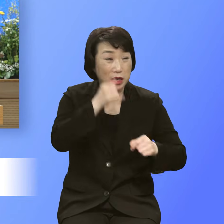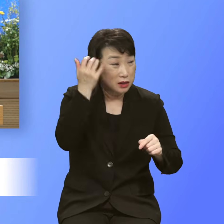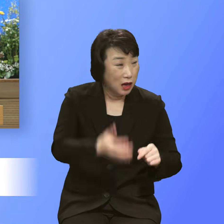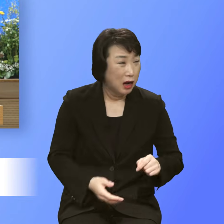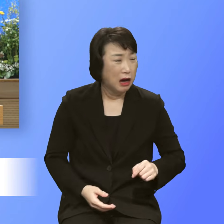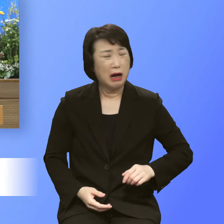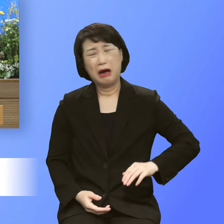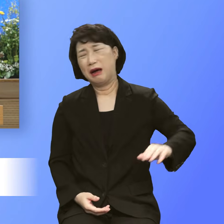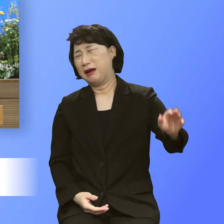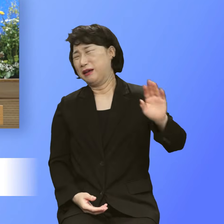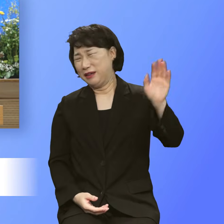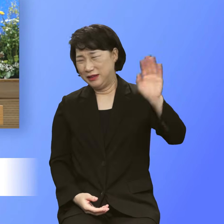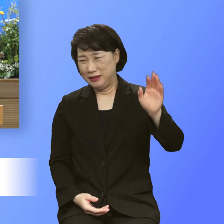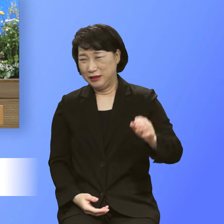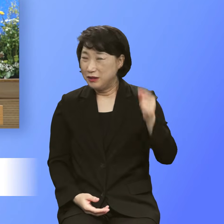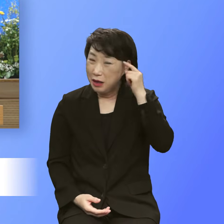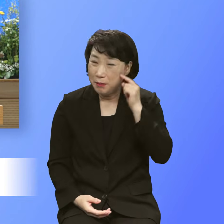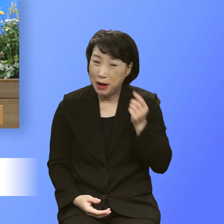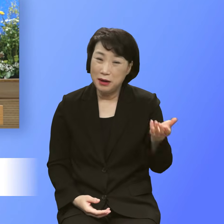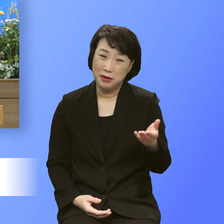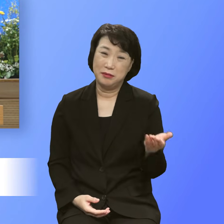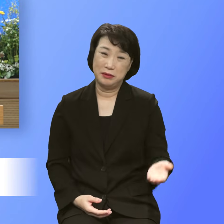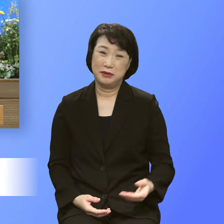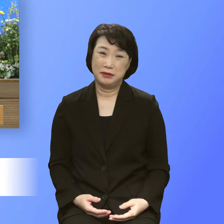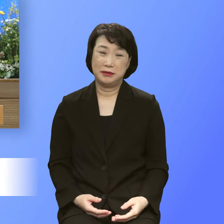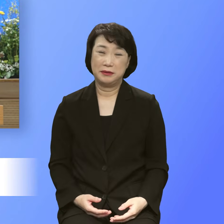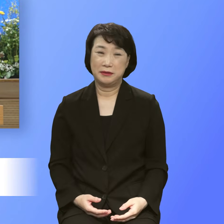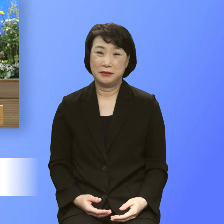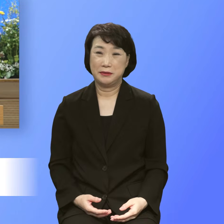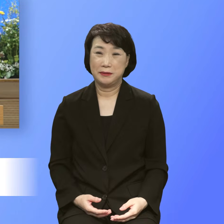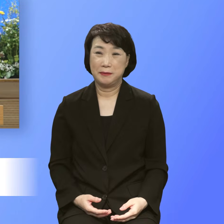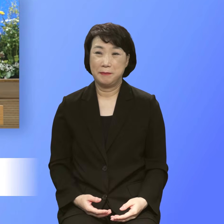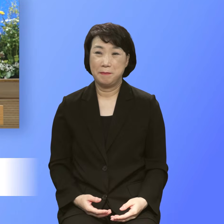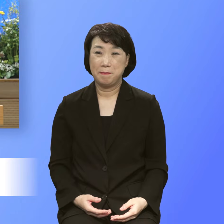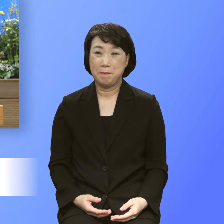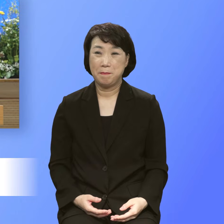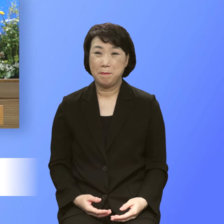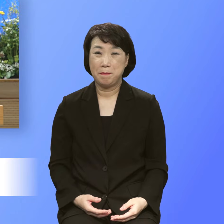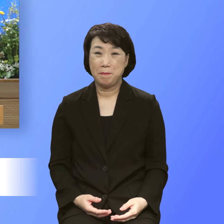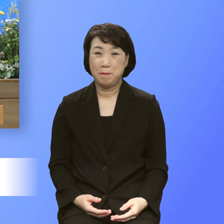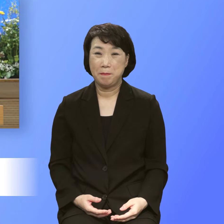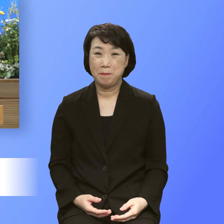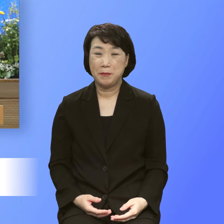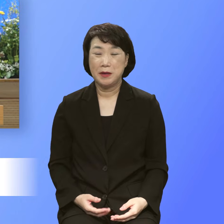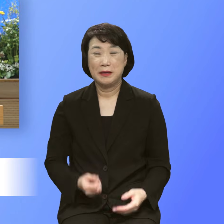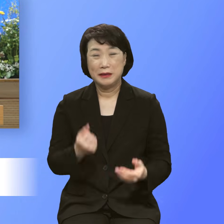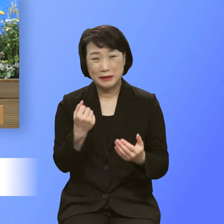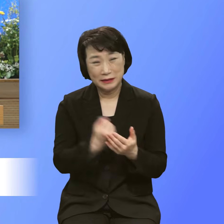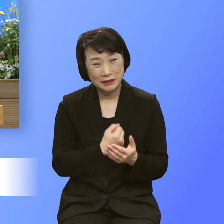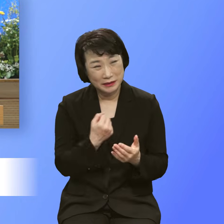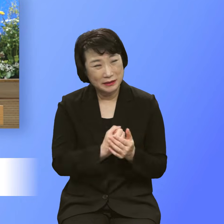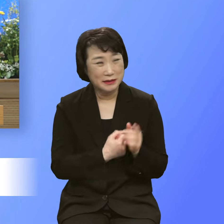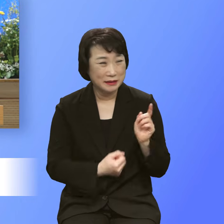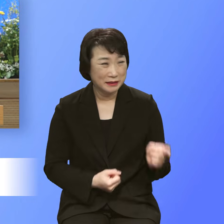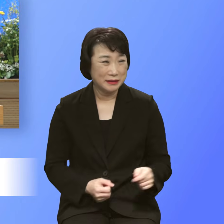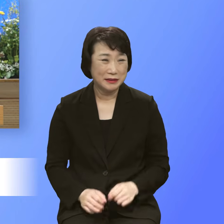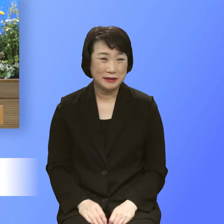있느냐 이 사람에게. 생각해보라 그 말이요. 어? 심히 답답하지